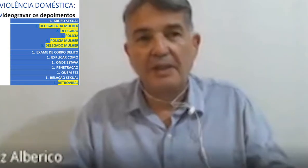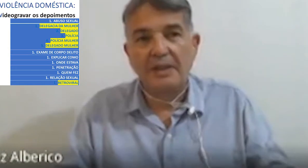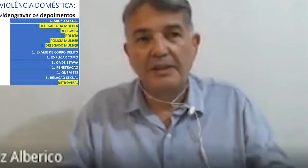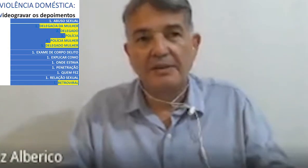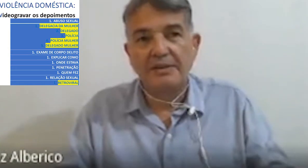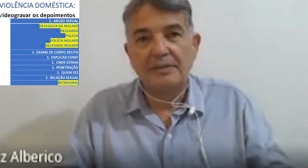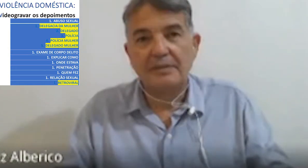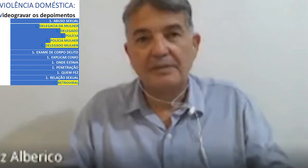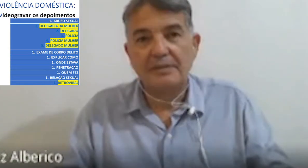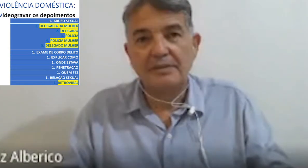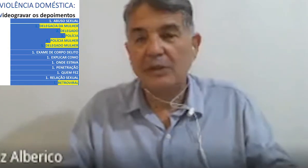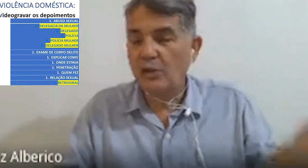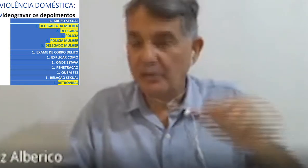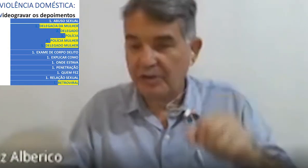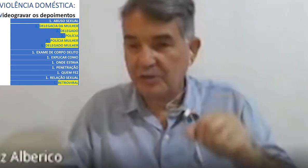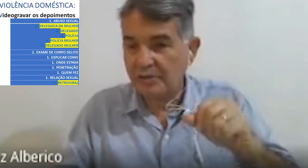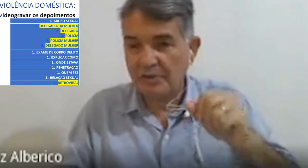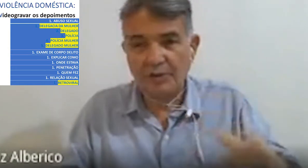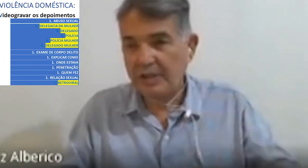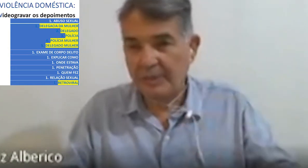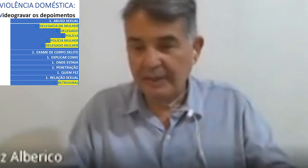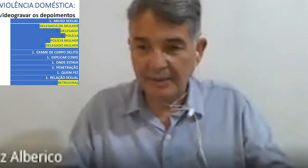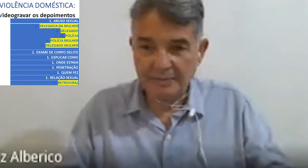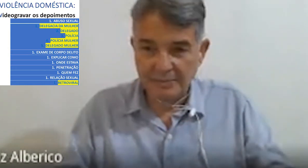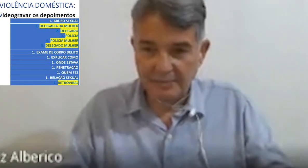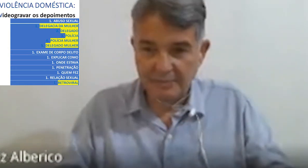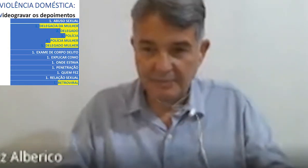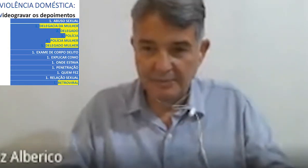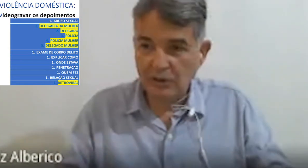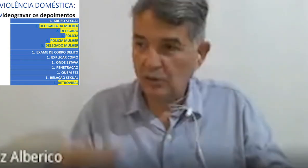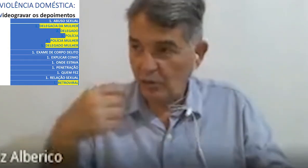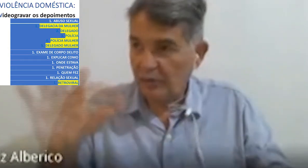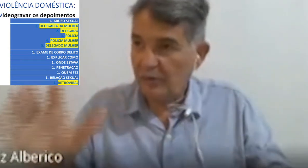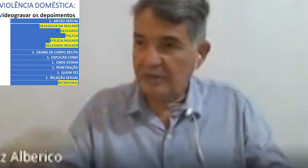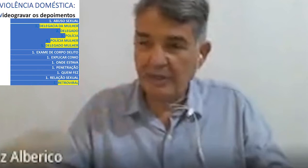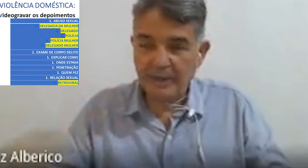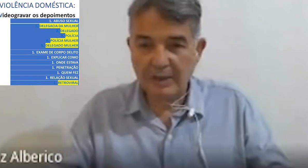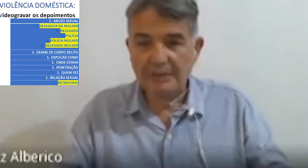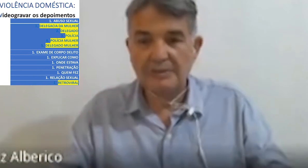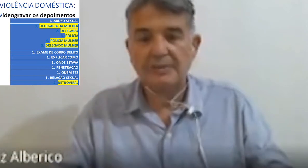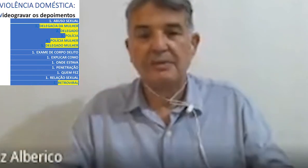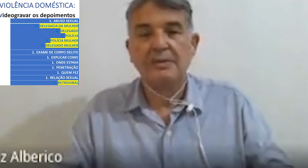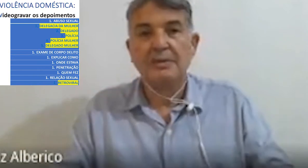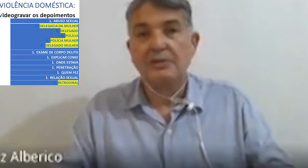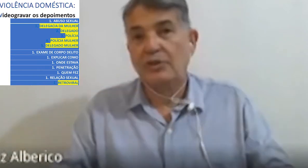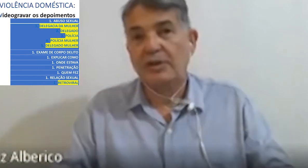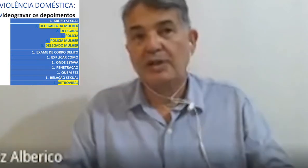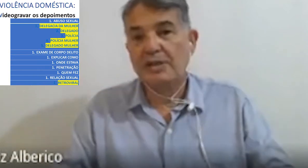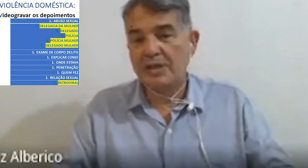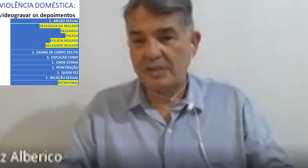e pegou meu vídeo e foi interpretar. E jogou depois interpretado. Só que ele esqueceu de